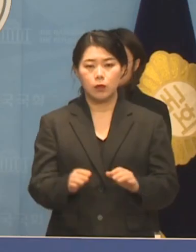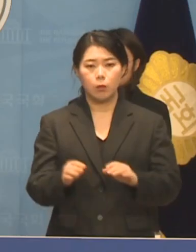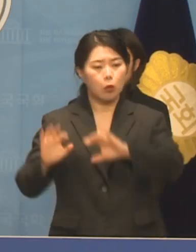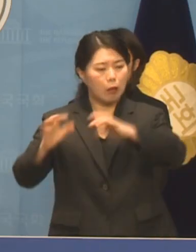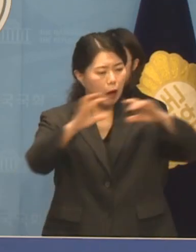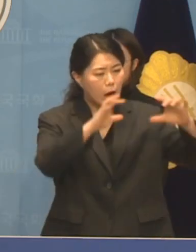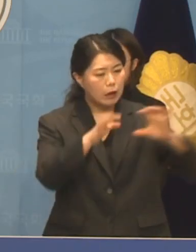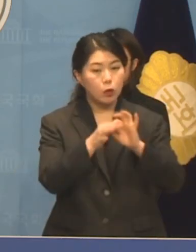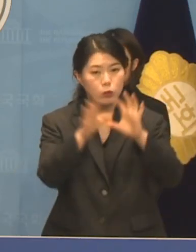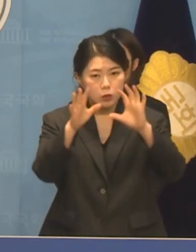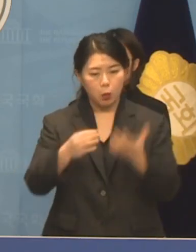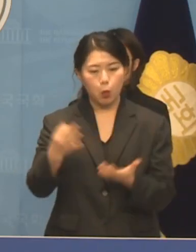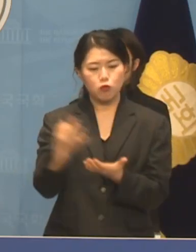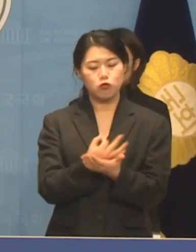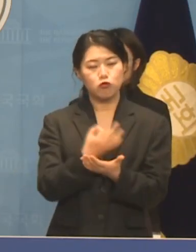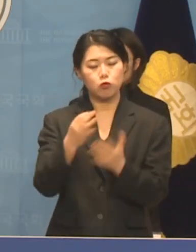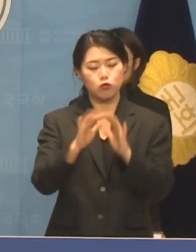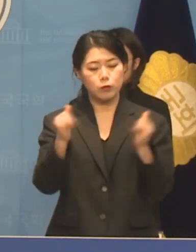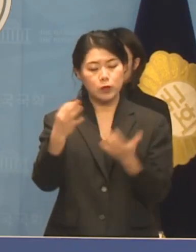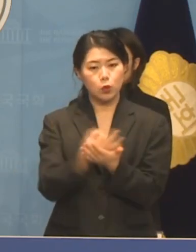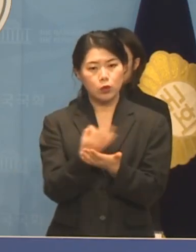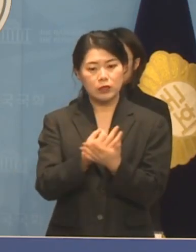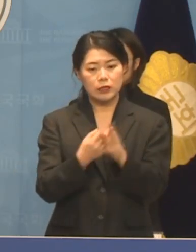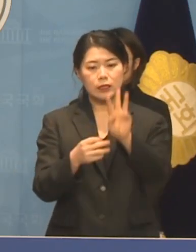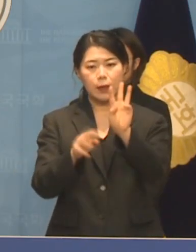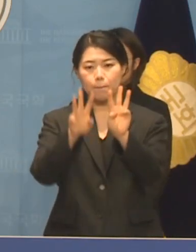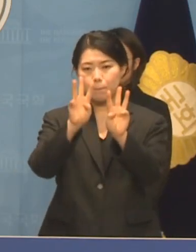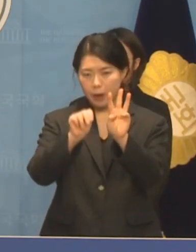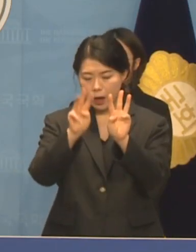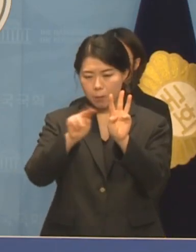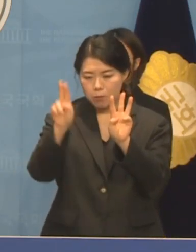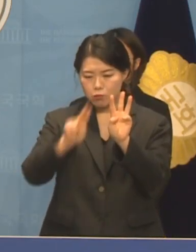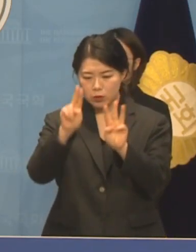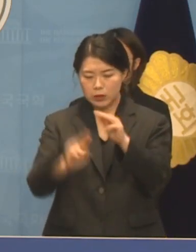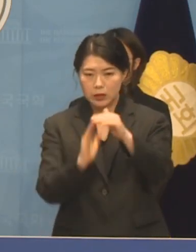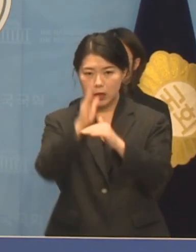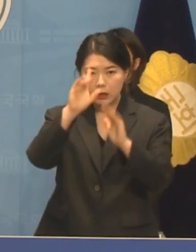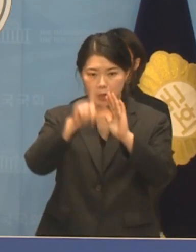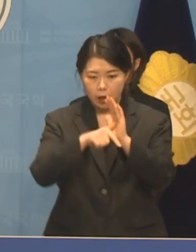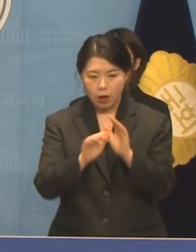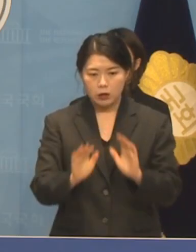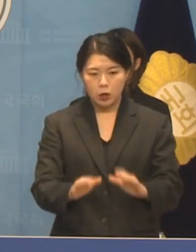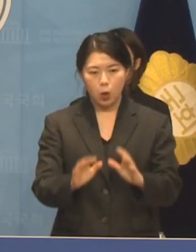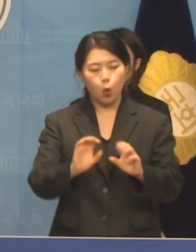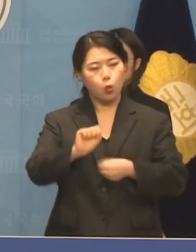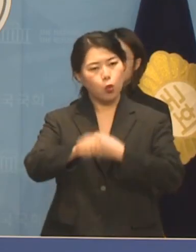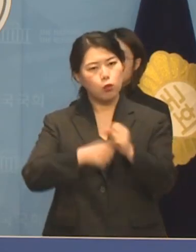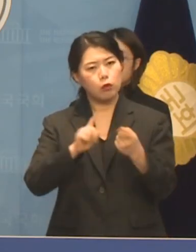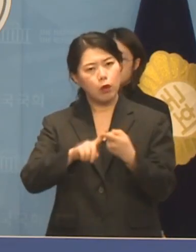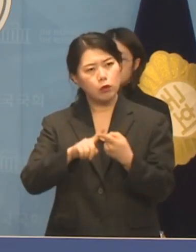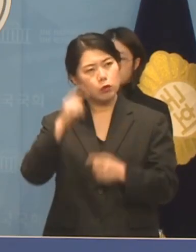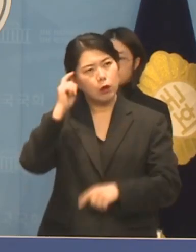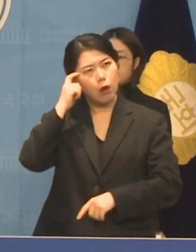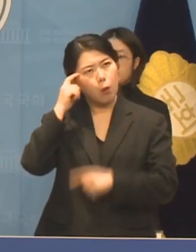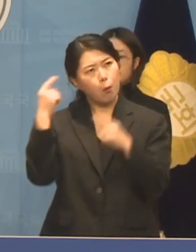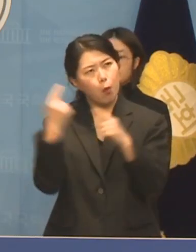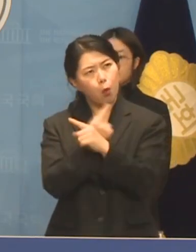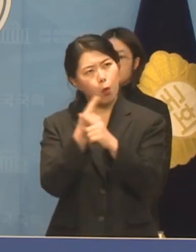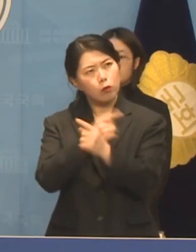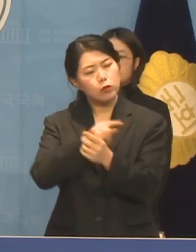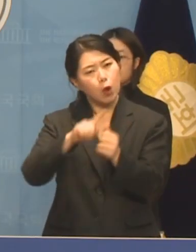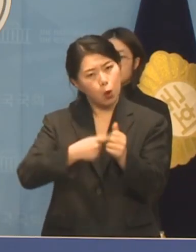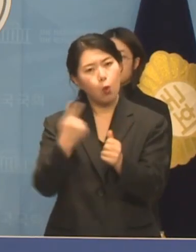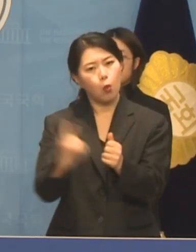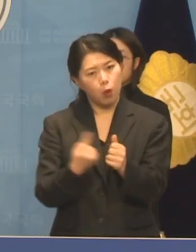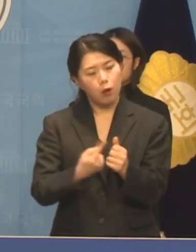나라건 국민소득 3만 불 이상 되면 비로소 동물에 대한 인식 전환이 자리 잡게 됩니다. 그런 면에서 본다면